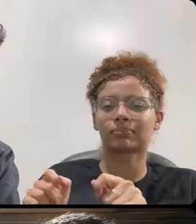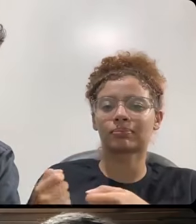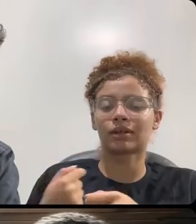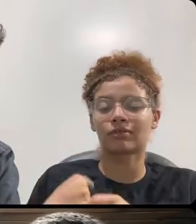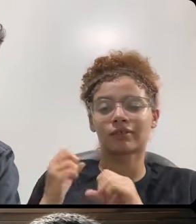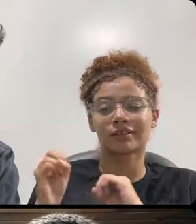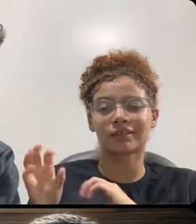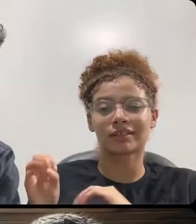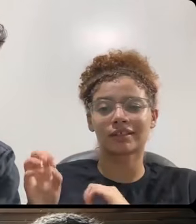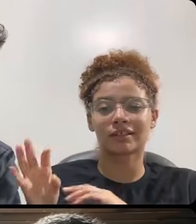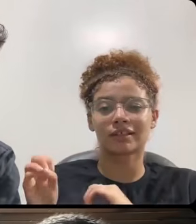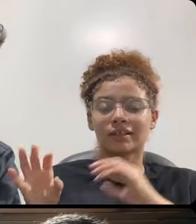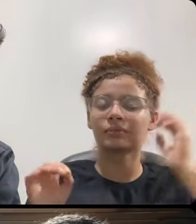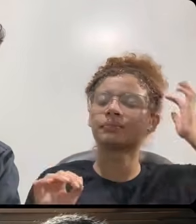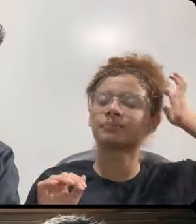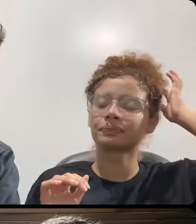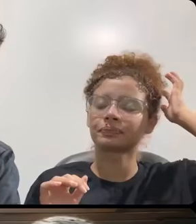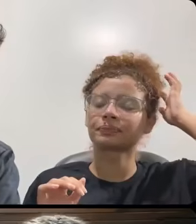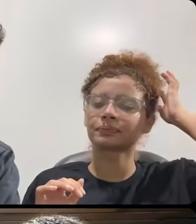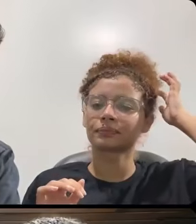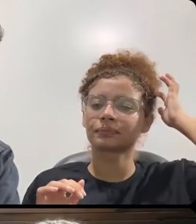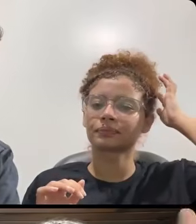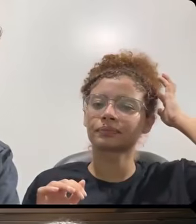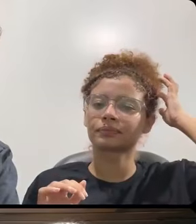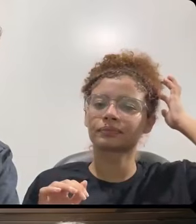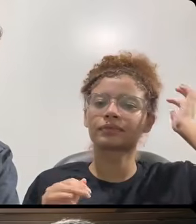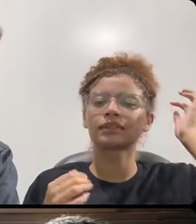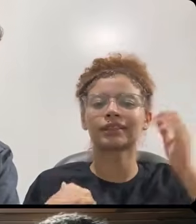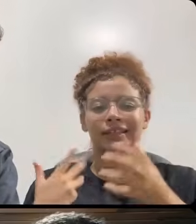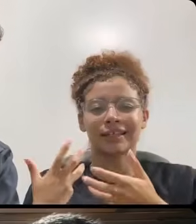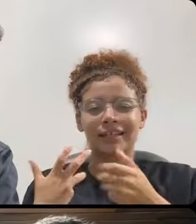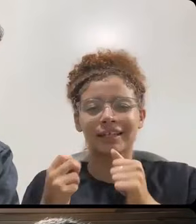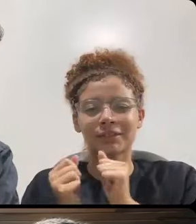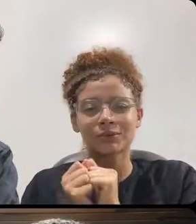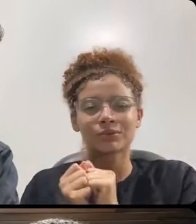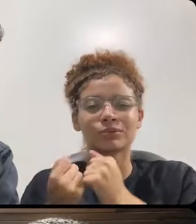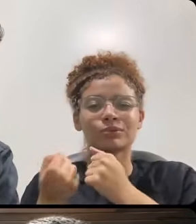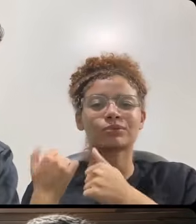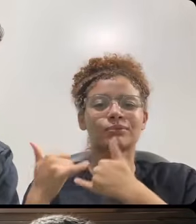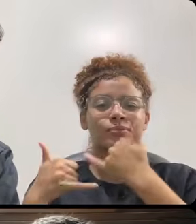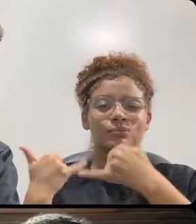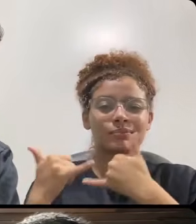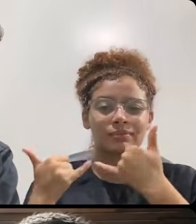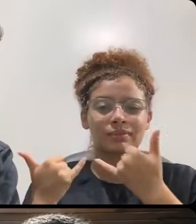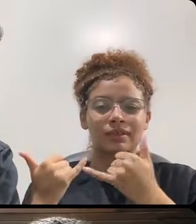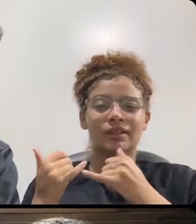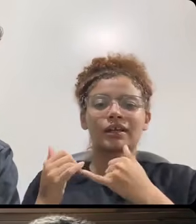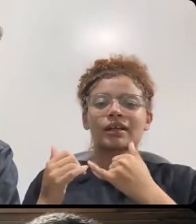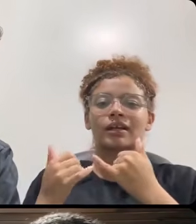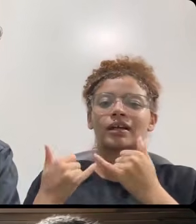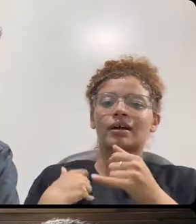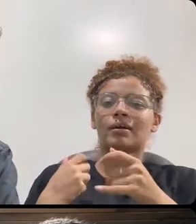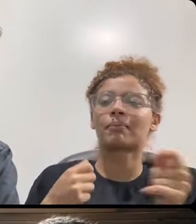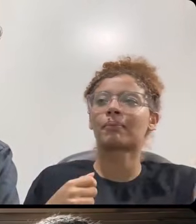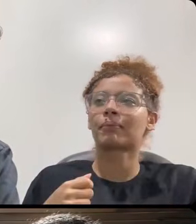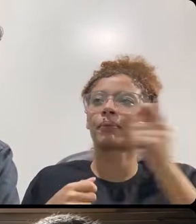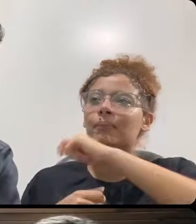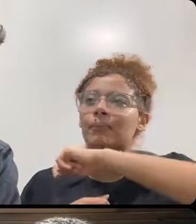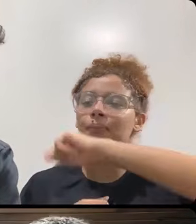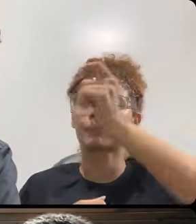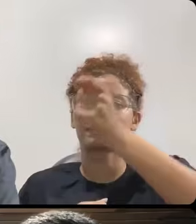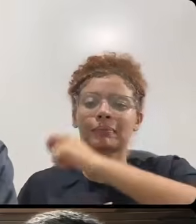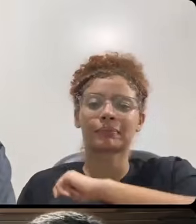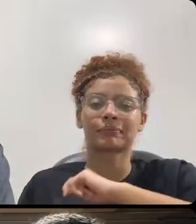ensinar, né, no seu jeito, eu vou jogar com ele ali ping-pong. E ele queria jogar ping-pong, né? Só que jogava ali, vamos jogar com ele, vou jogar.